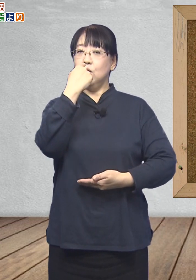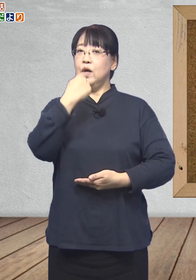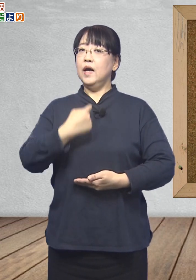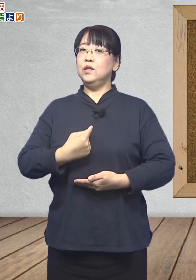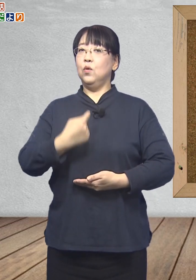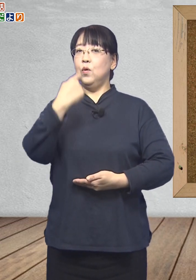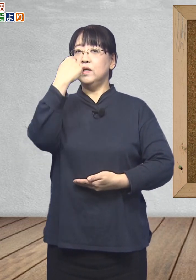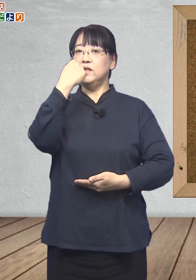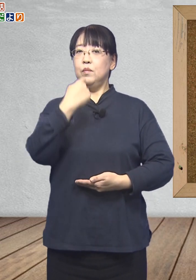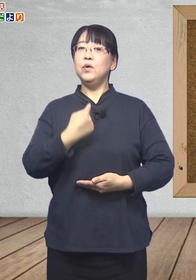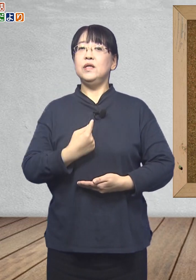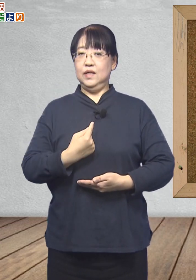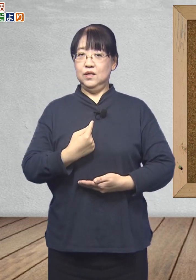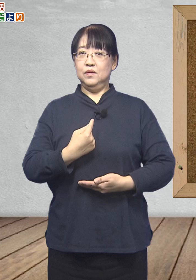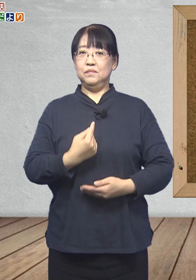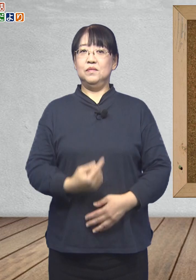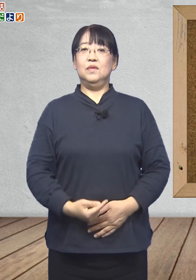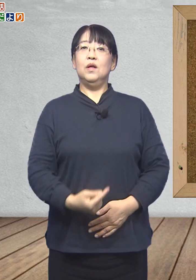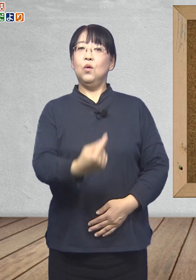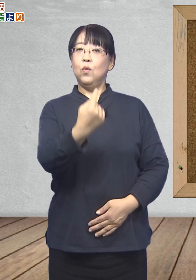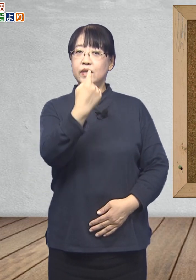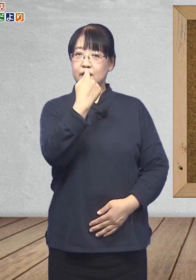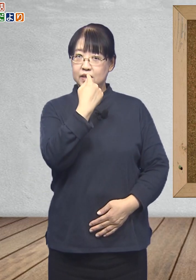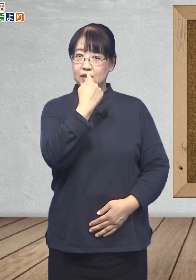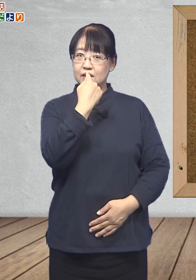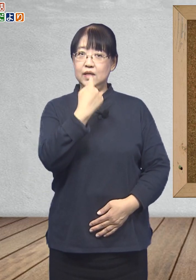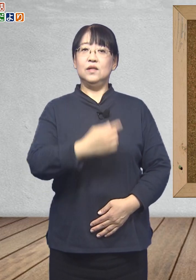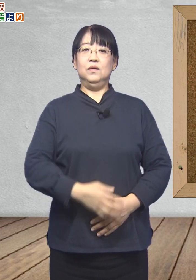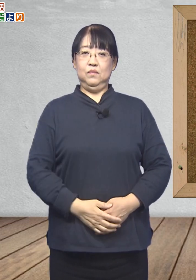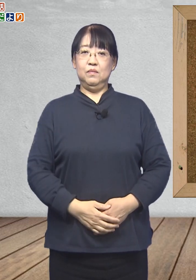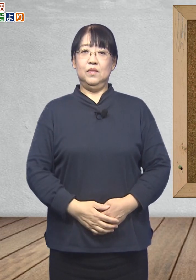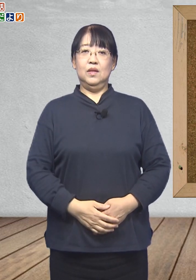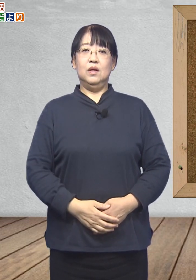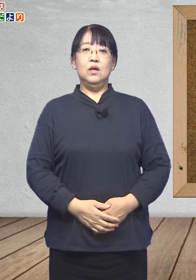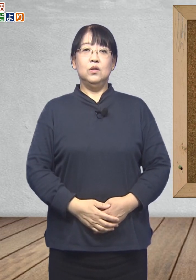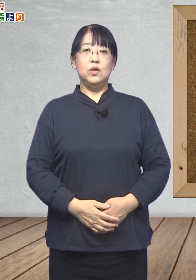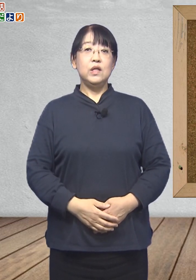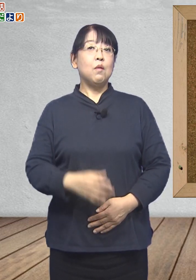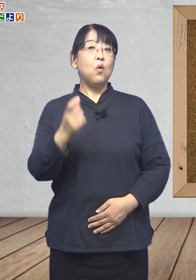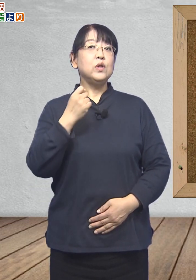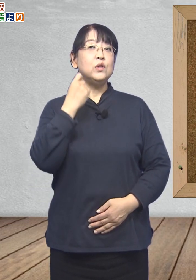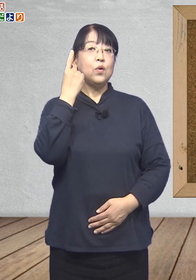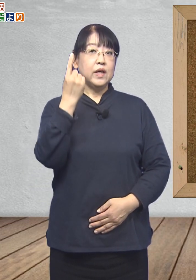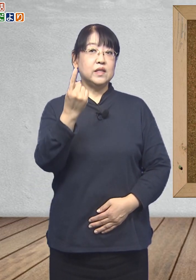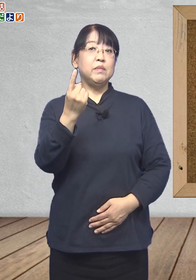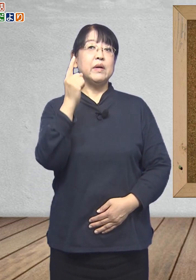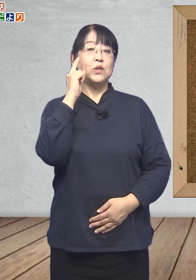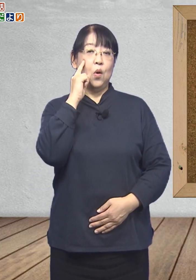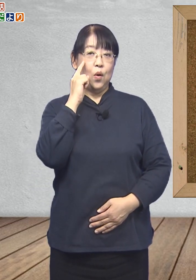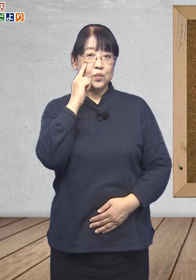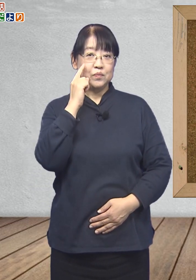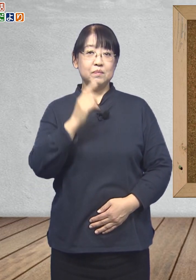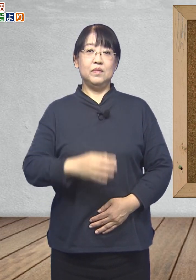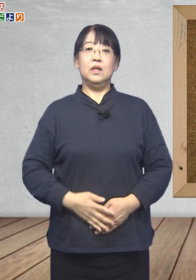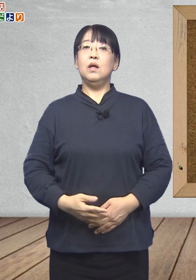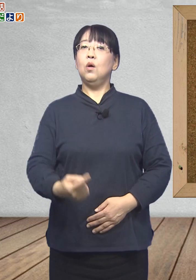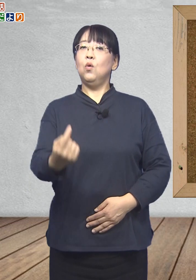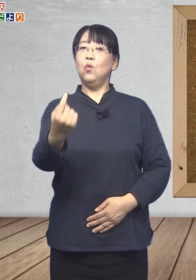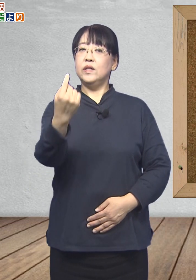の範囲どこを指してもいいです。私、それではもう一度やってみましょう。